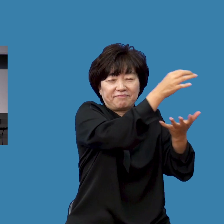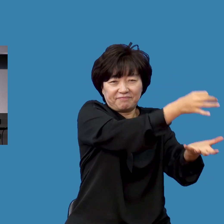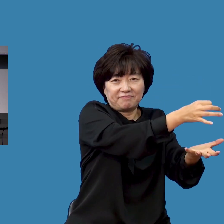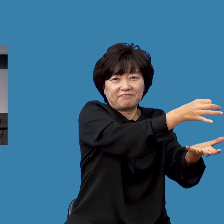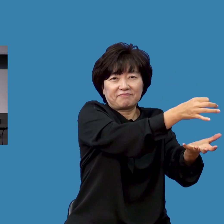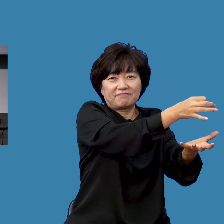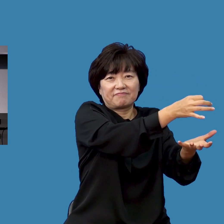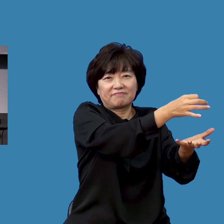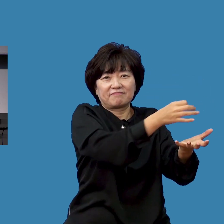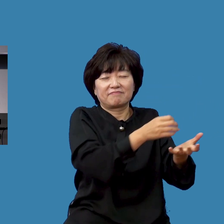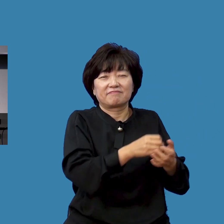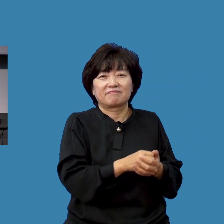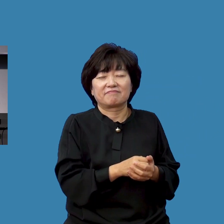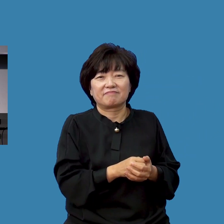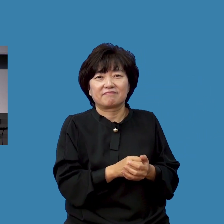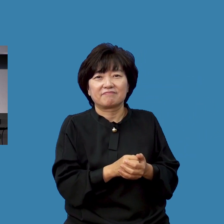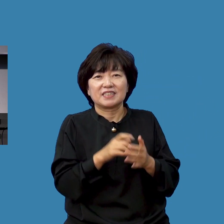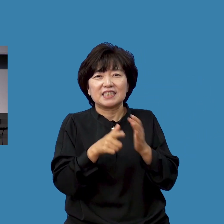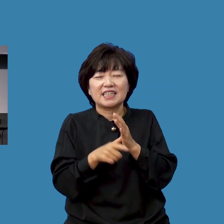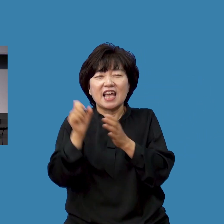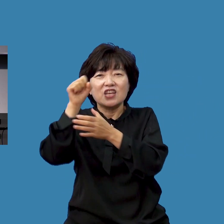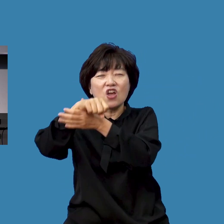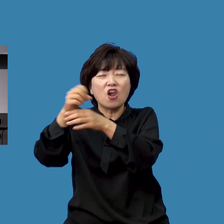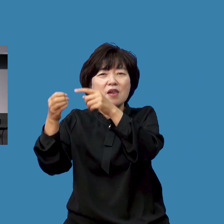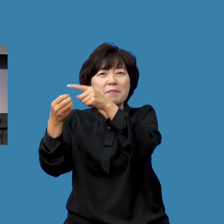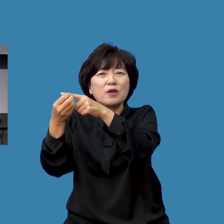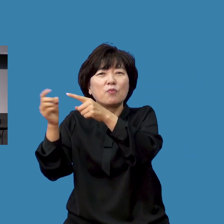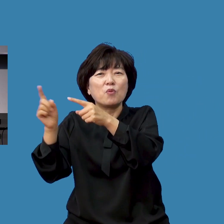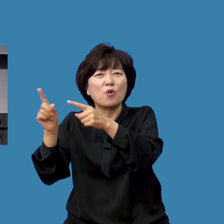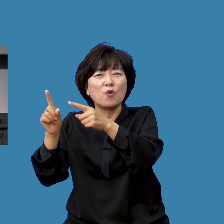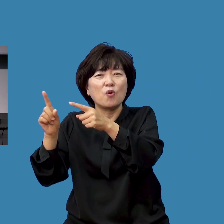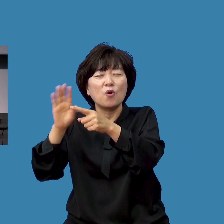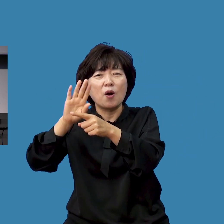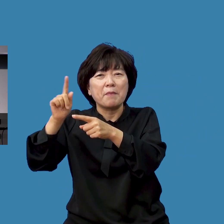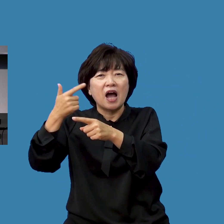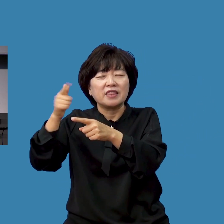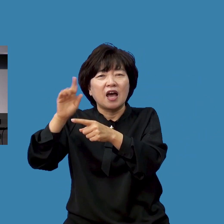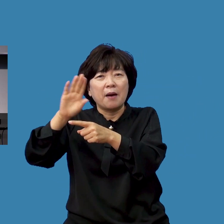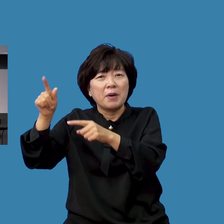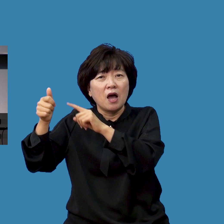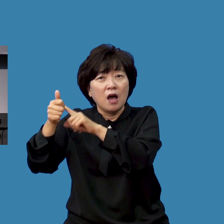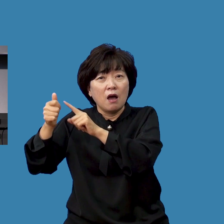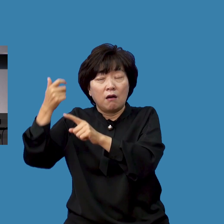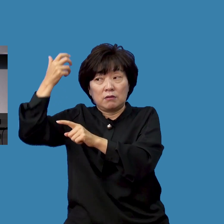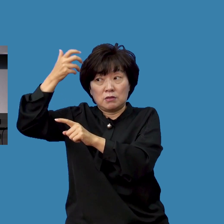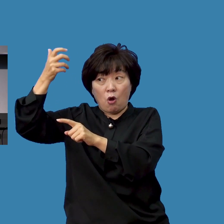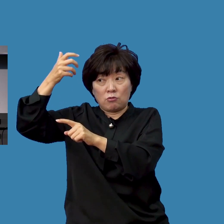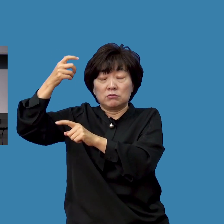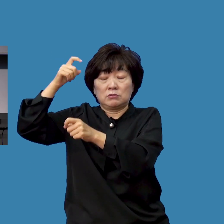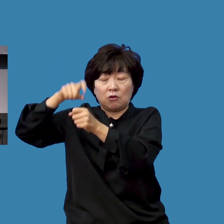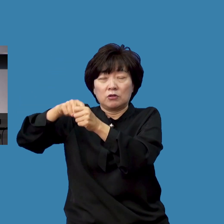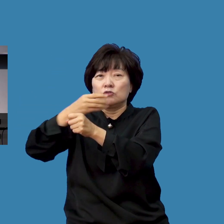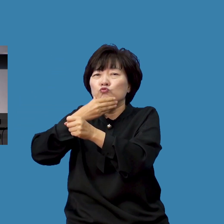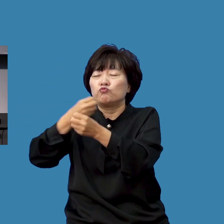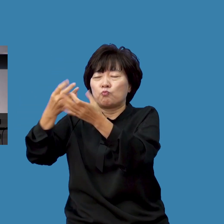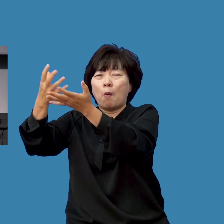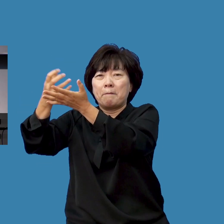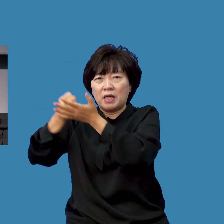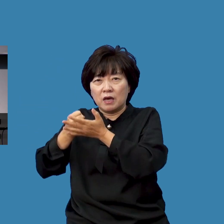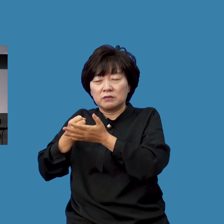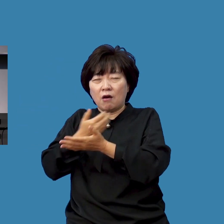하나님께 드렸어요. 그랬을 때 그 열매로 뭐가 왔나 보세요. 바나바가 영적인 축복을